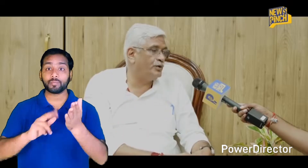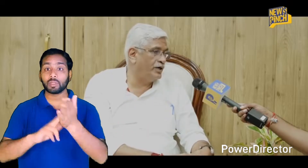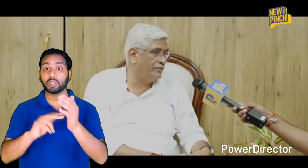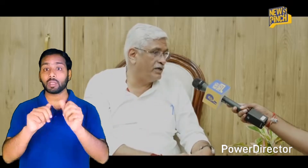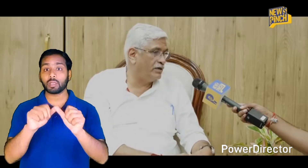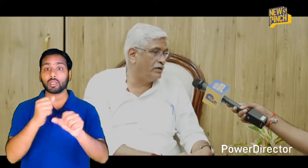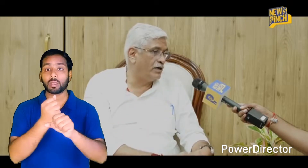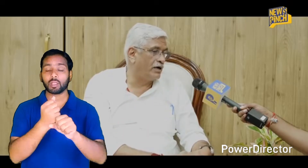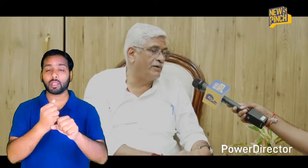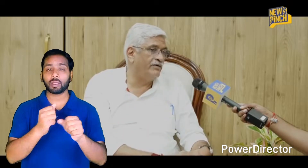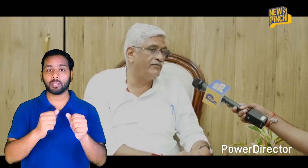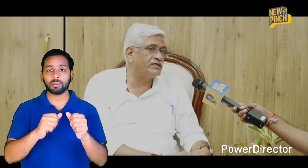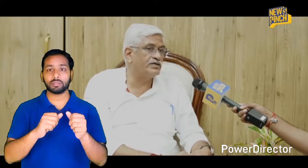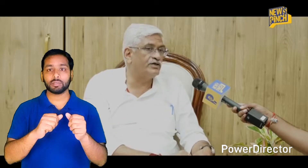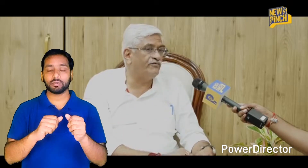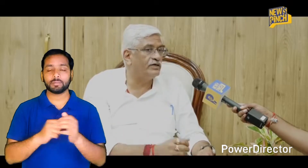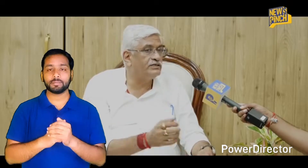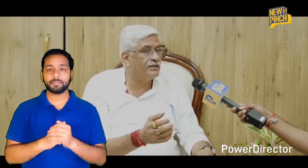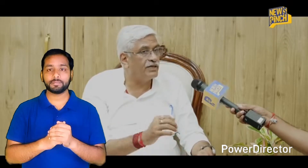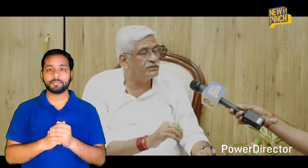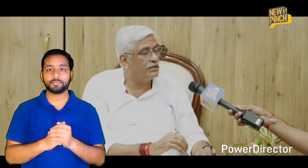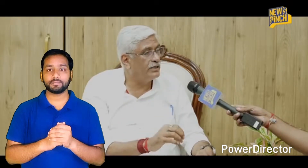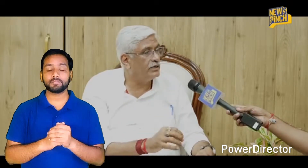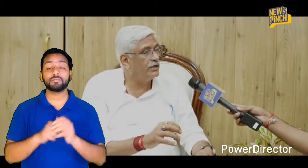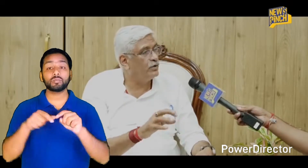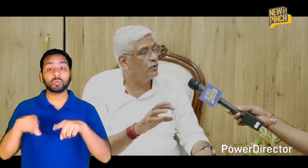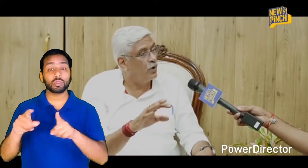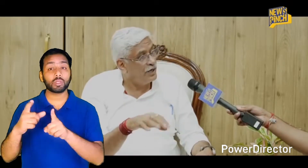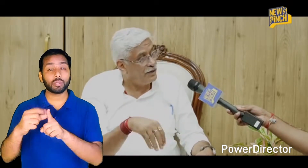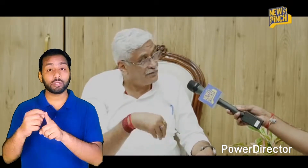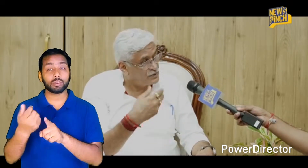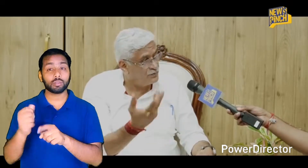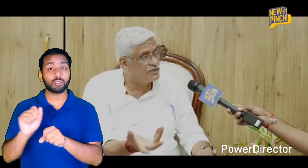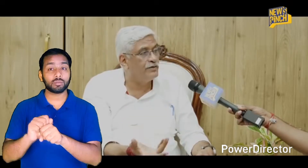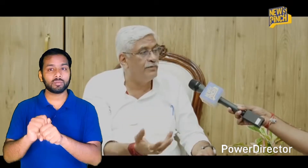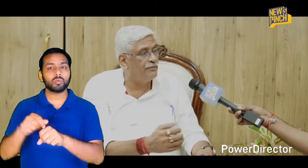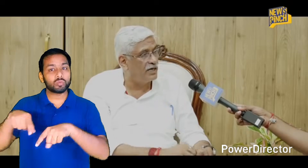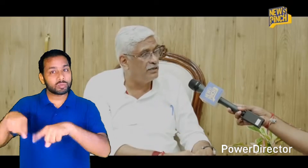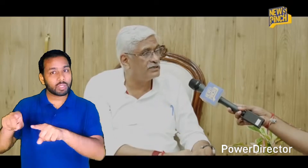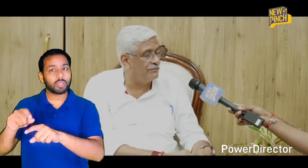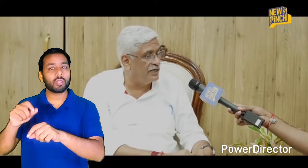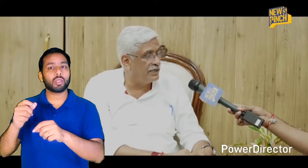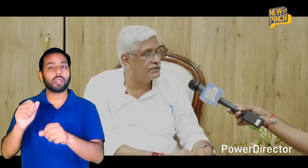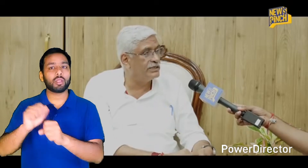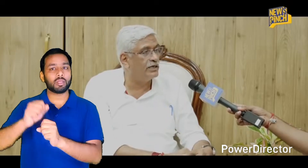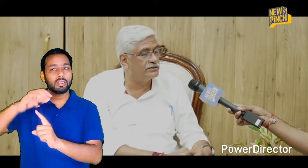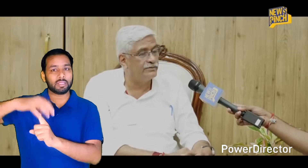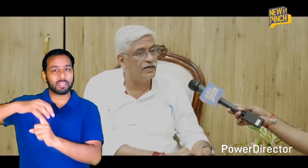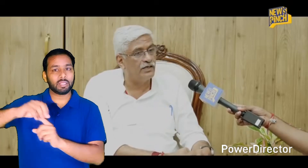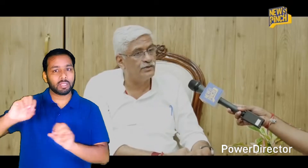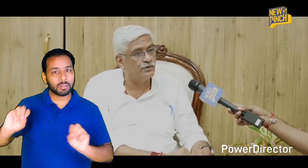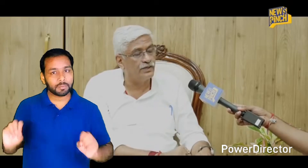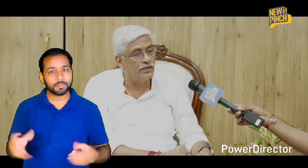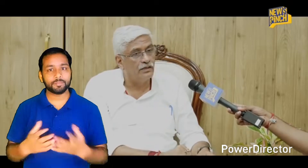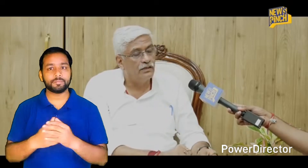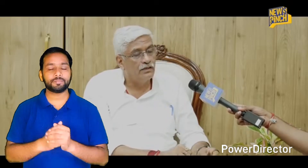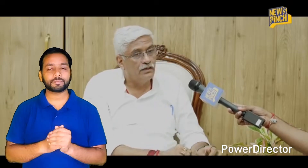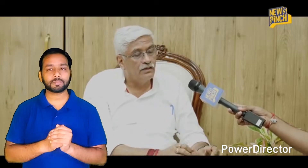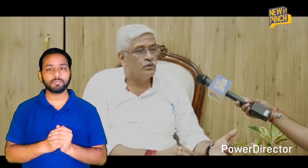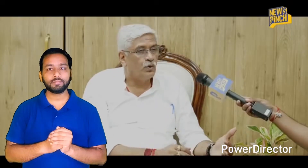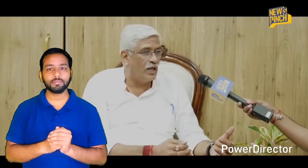निगम जोधपुर ने भी अर्बन इंफ्रास्ट्रक्चर फंड से पैसा लेकर के उन्होंने अपने सूवेज ट्रीटमेंट प्लांट साइमल्टेनियसली अलग से बनाने शुरू